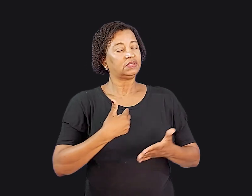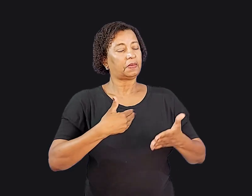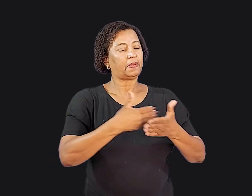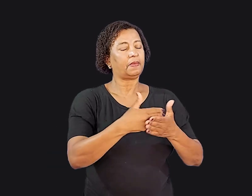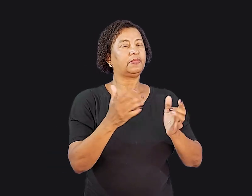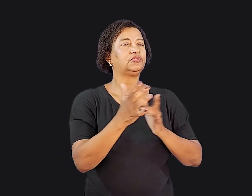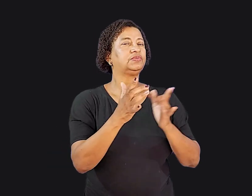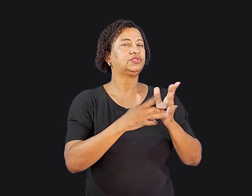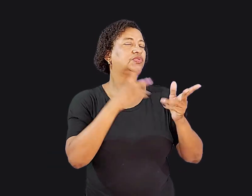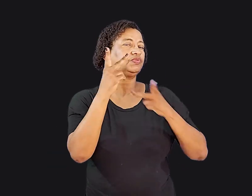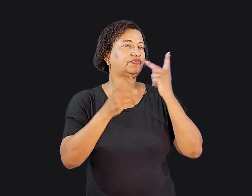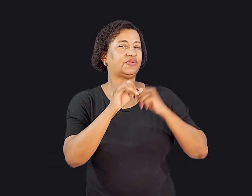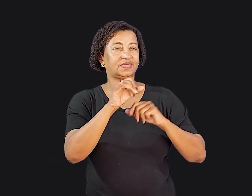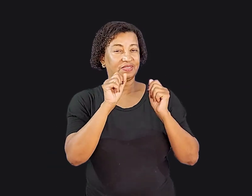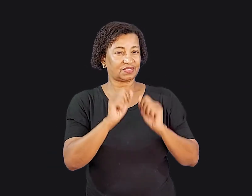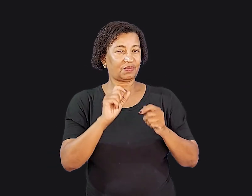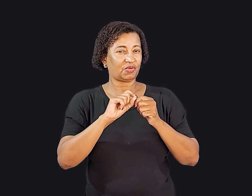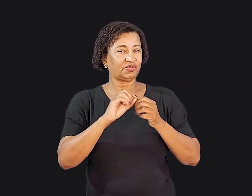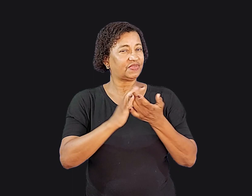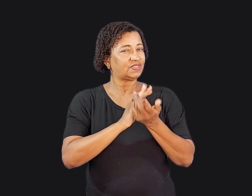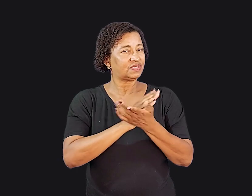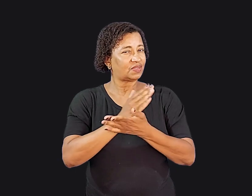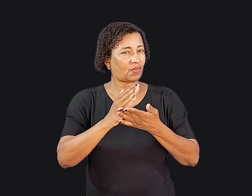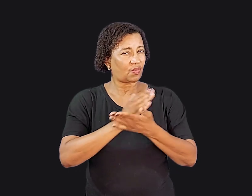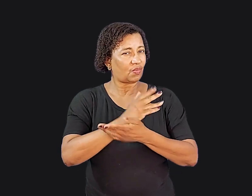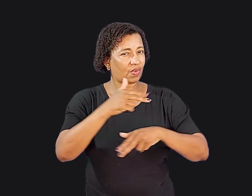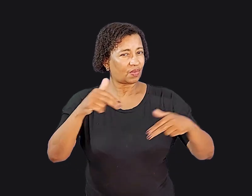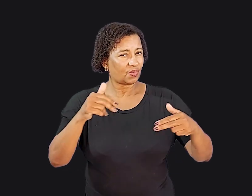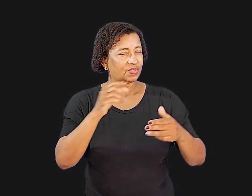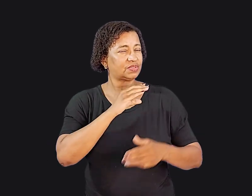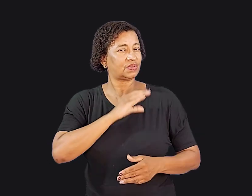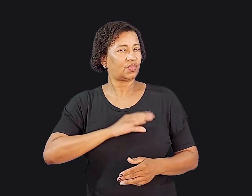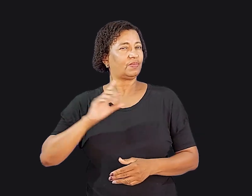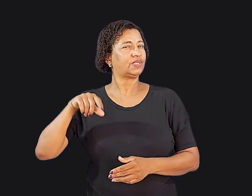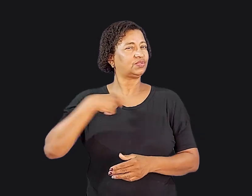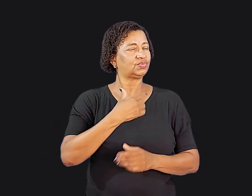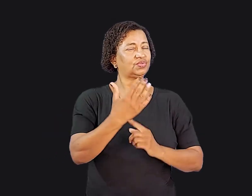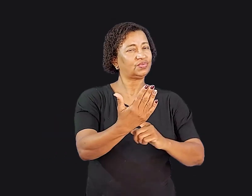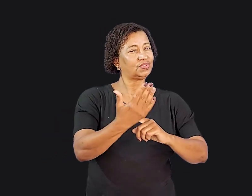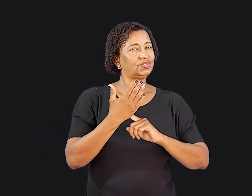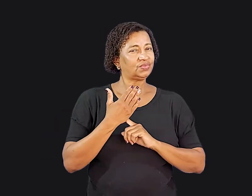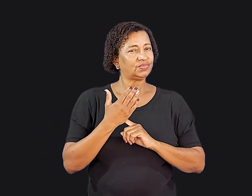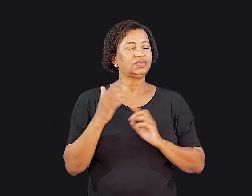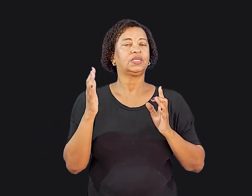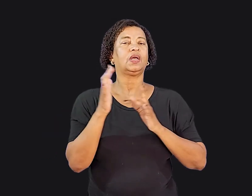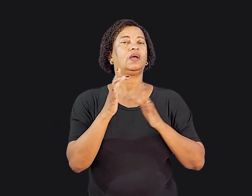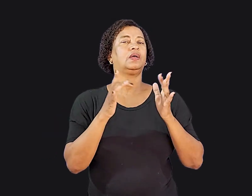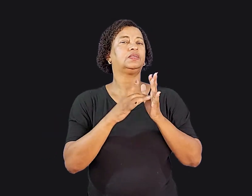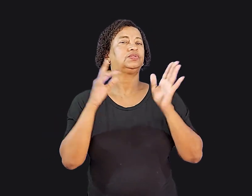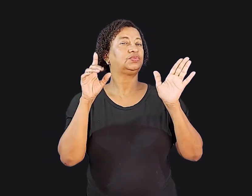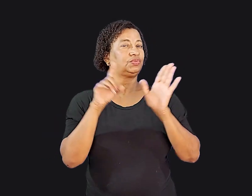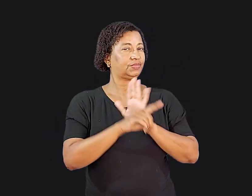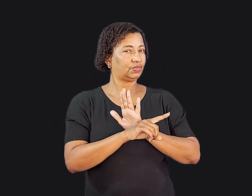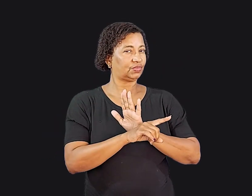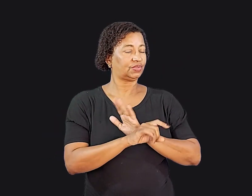de Jesus e diz: "Se podes fazer alguma coisa, tem compaixão de nós e ajuda-nos", Jesus faz a seguinte pergunta: